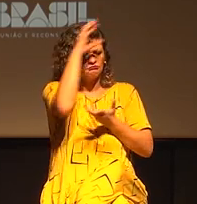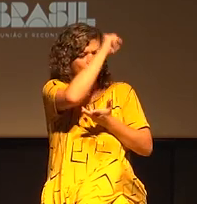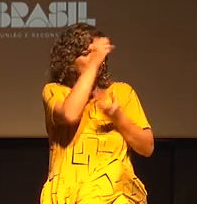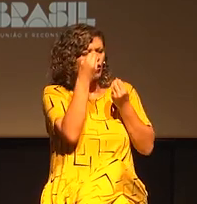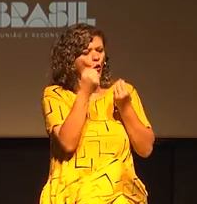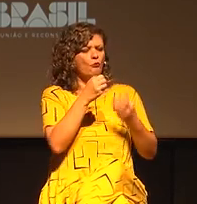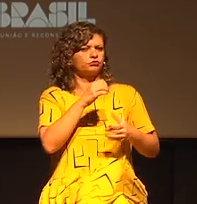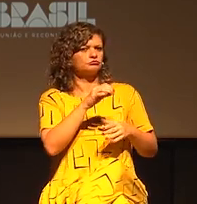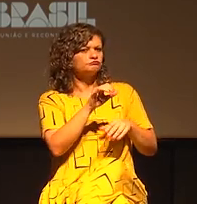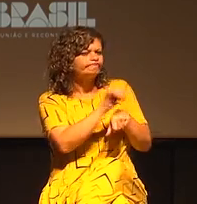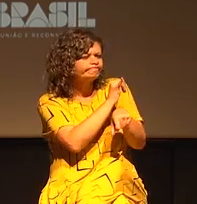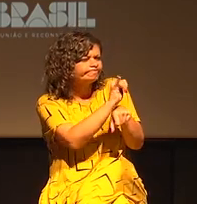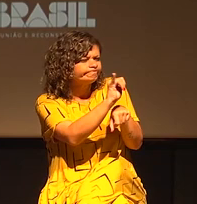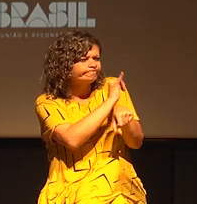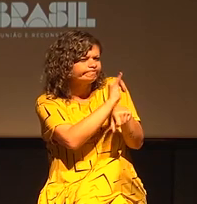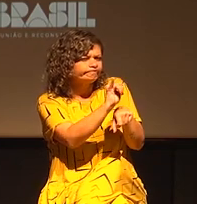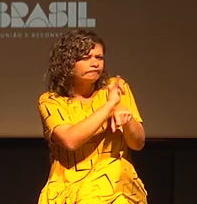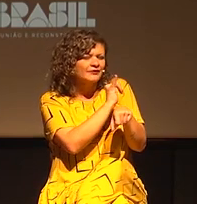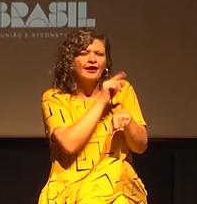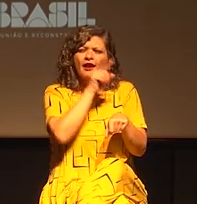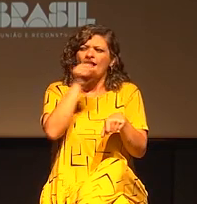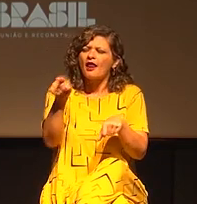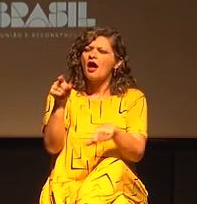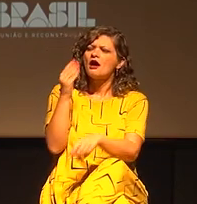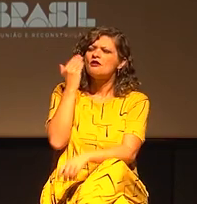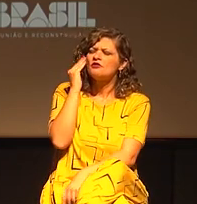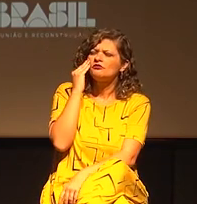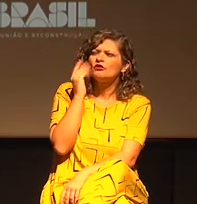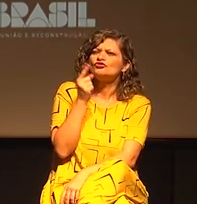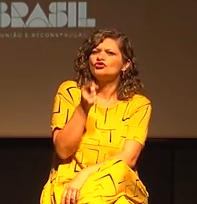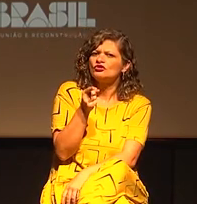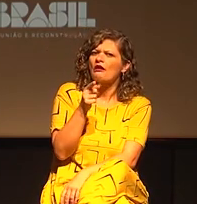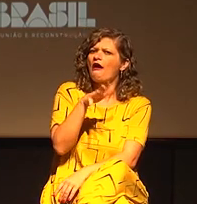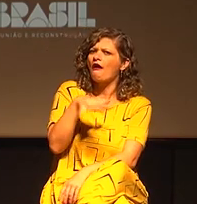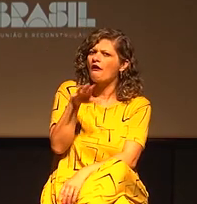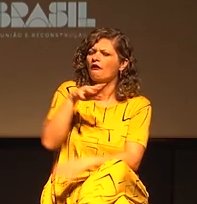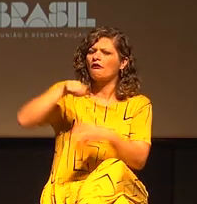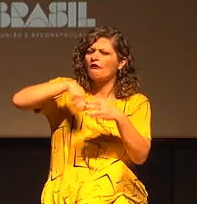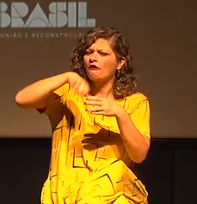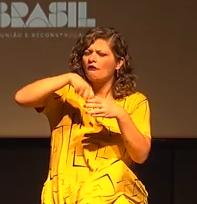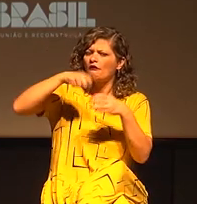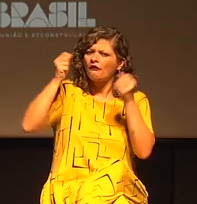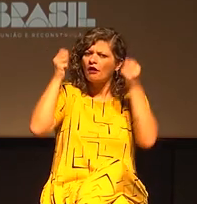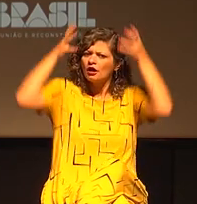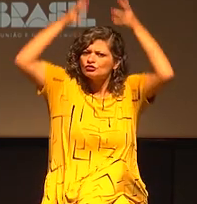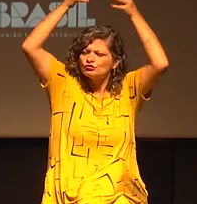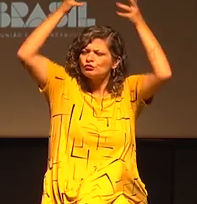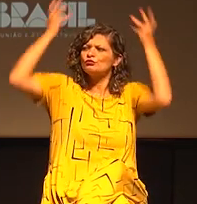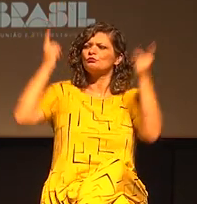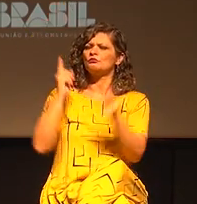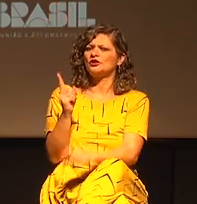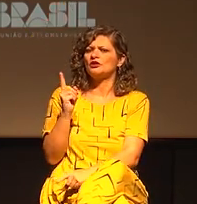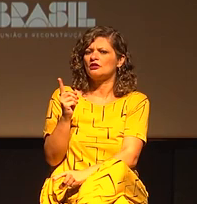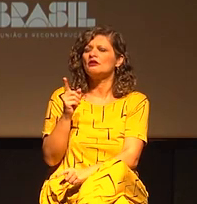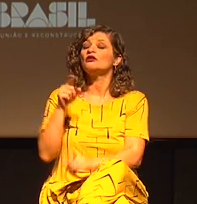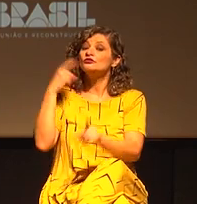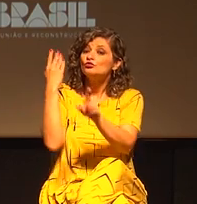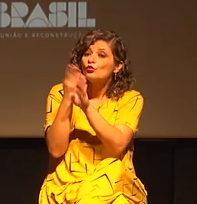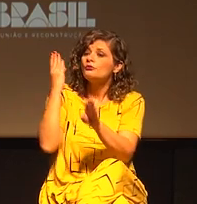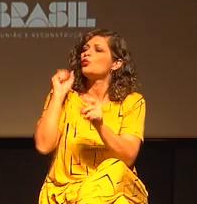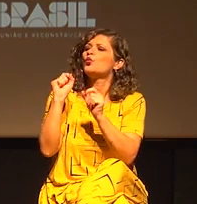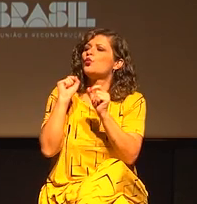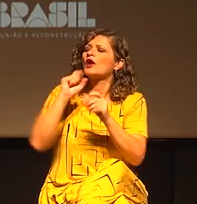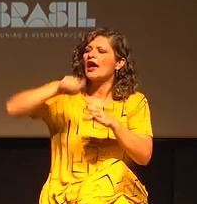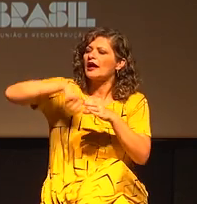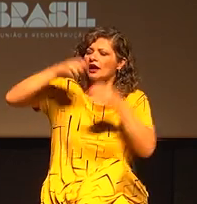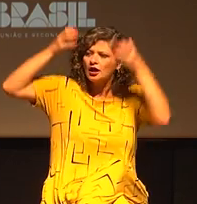e na gastromotiva eu entendi o que que eu queria fazer dentro da Gastronomia dentro descobri o que era a gastronomia social e